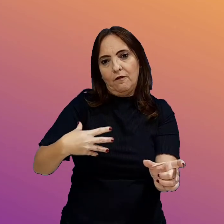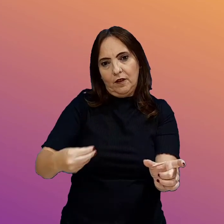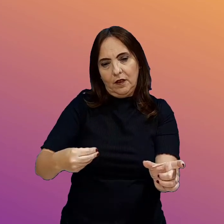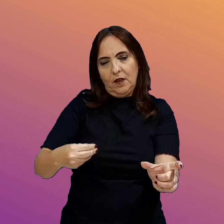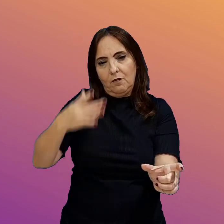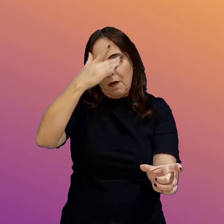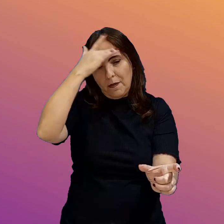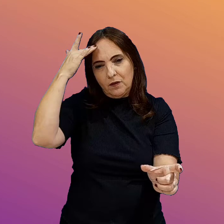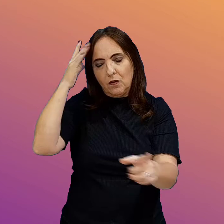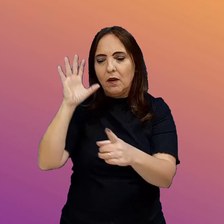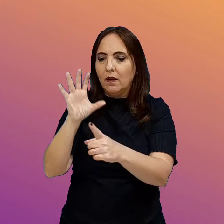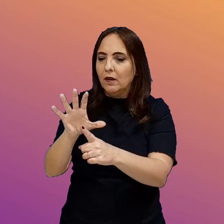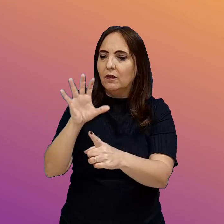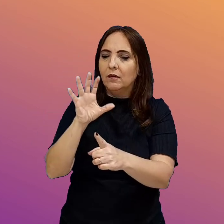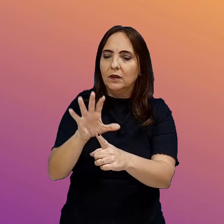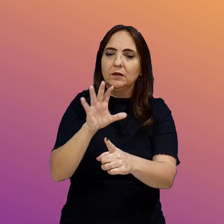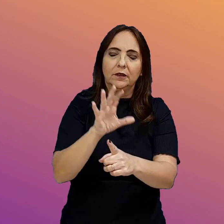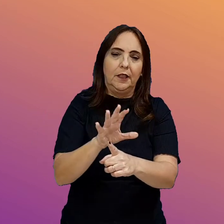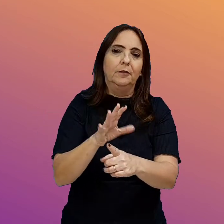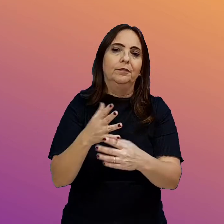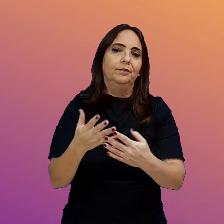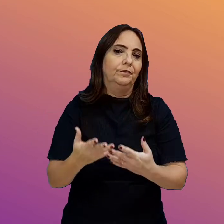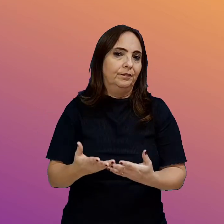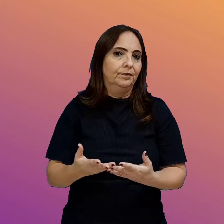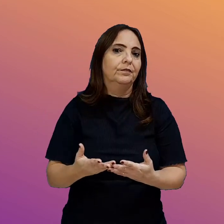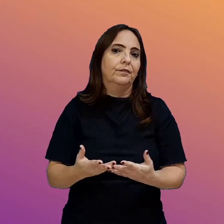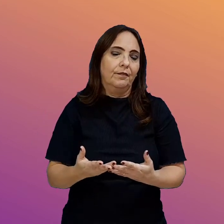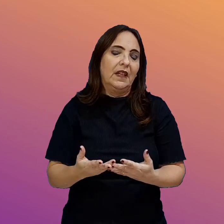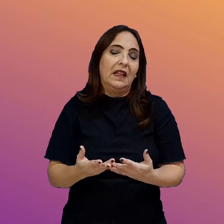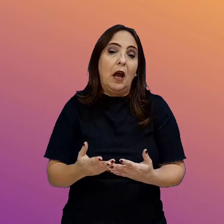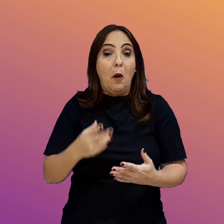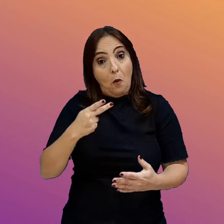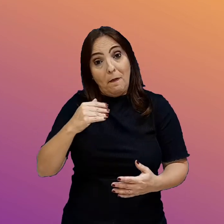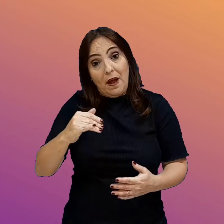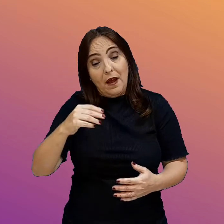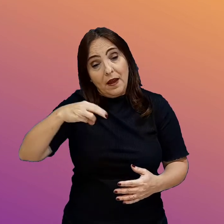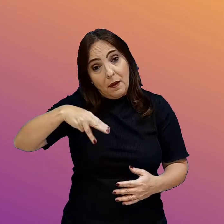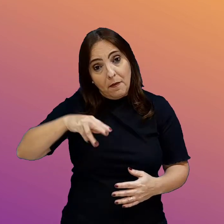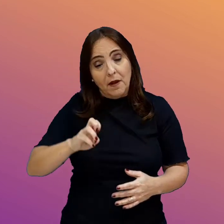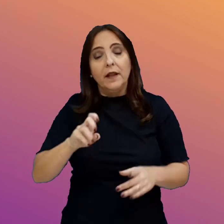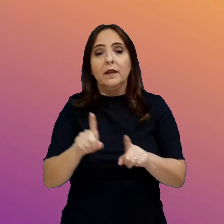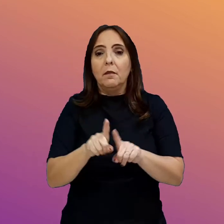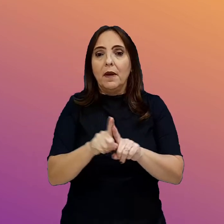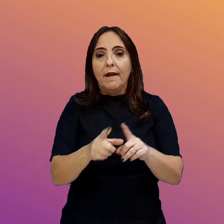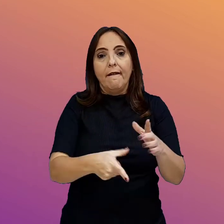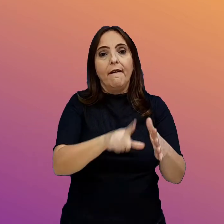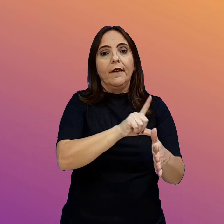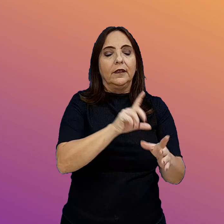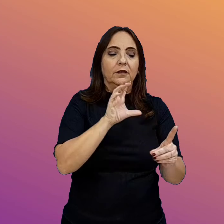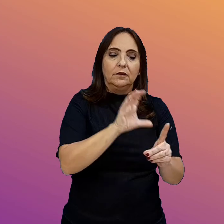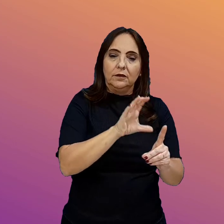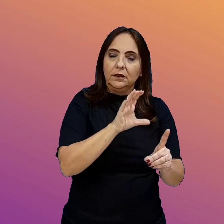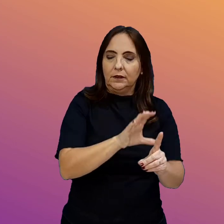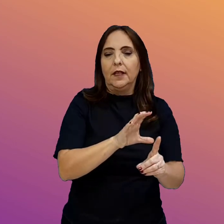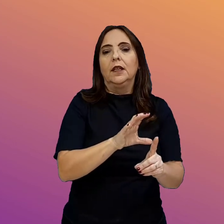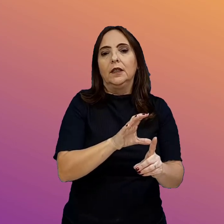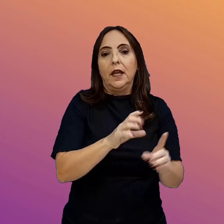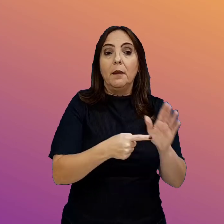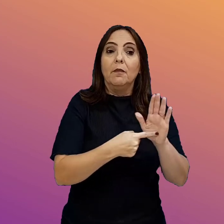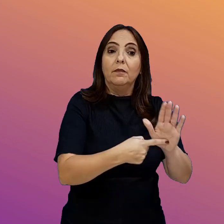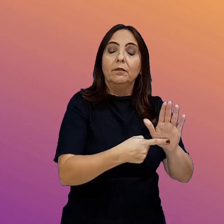vai influenciar o filho e dar esse norte nele, tá? Dar essa direção. Em alguns momentos da